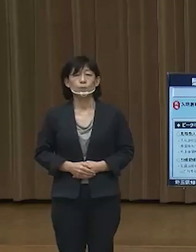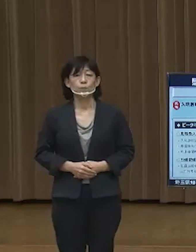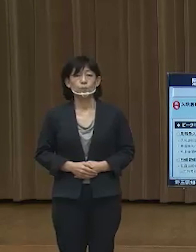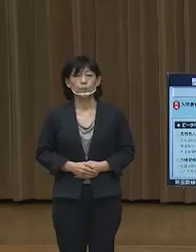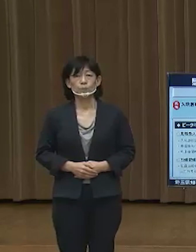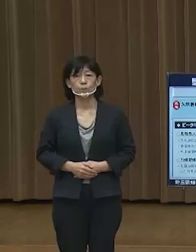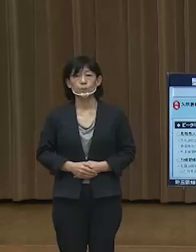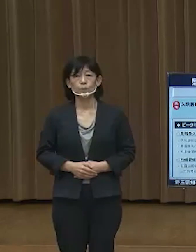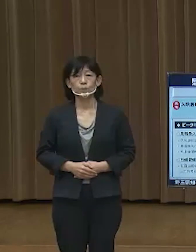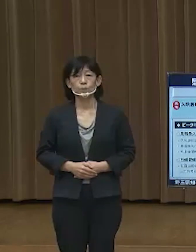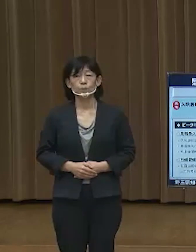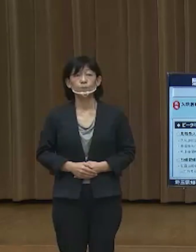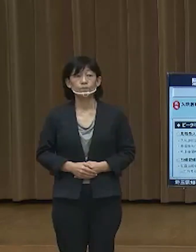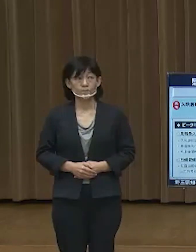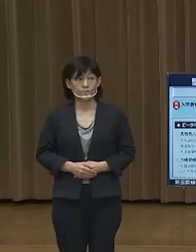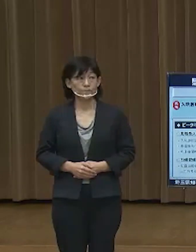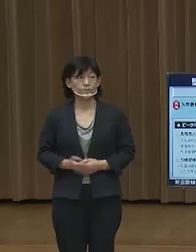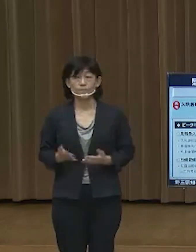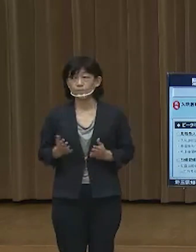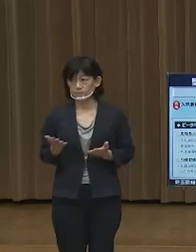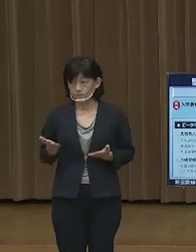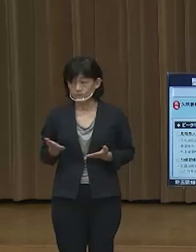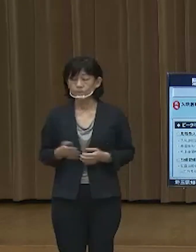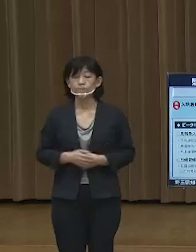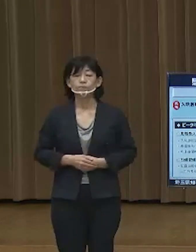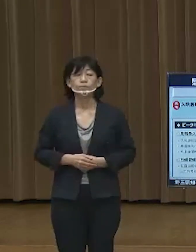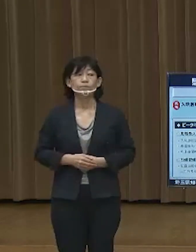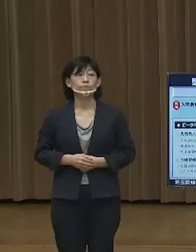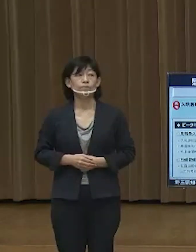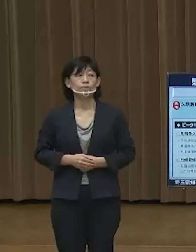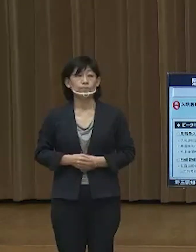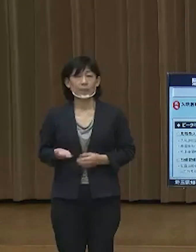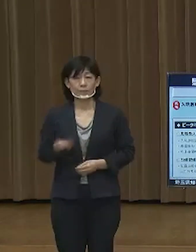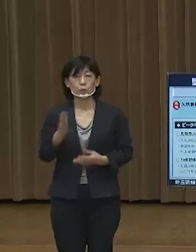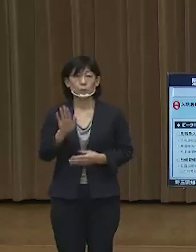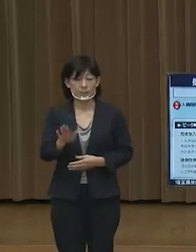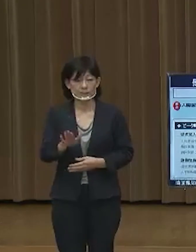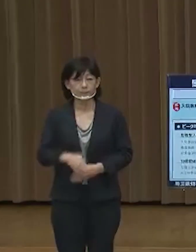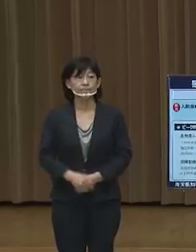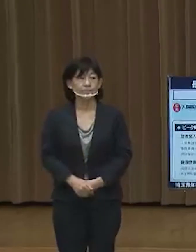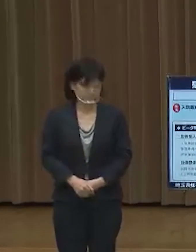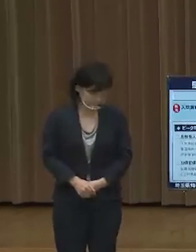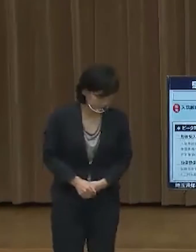よろしいでしょうか。ありがとうございました。 はい、ありがとうございました。